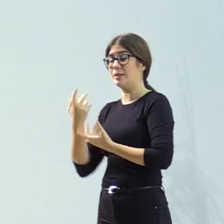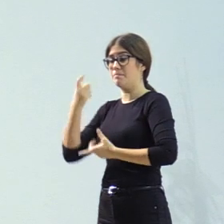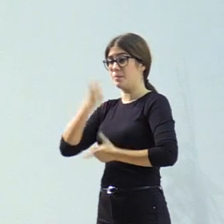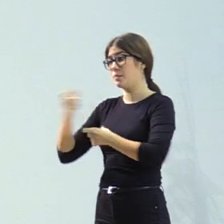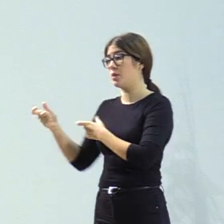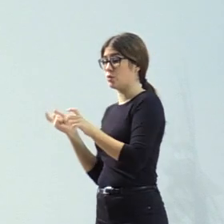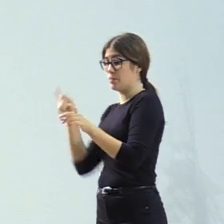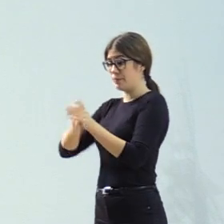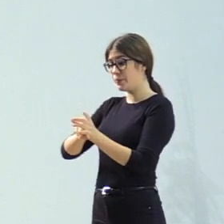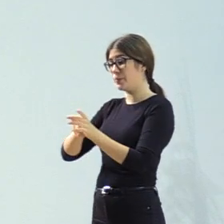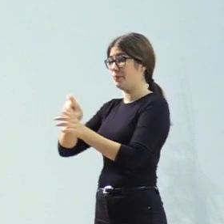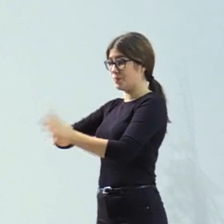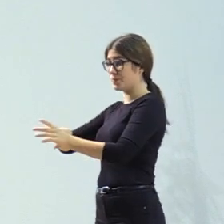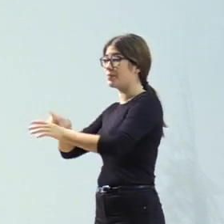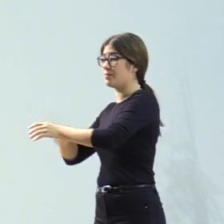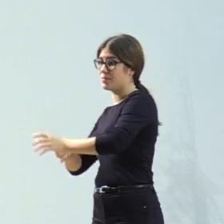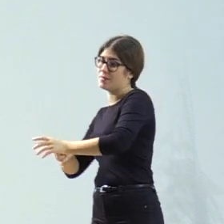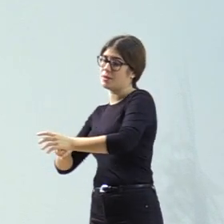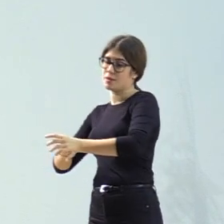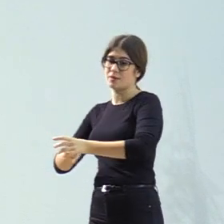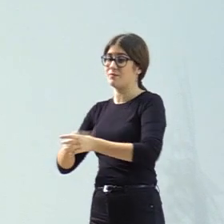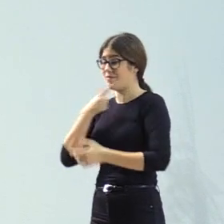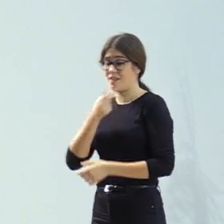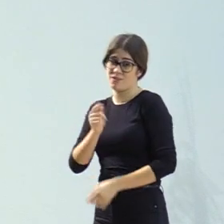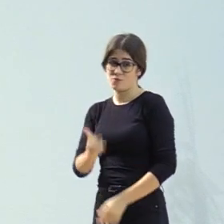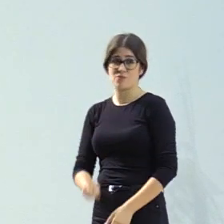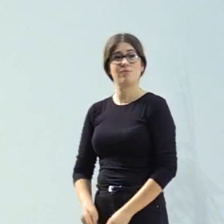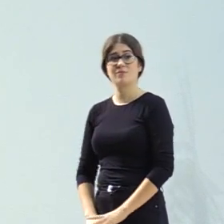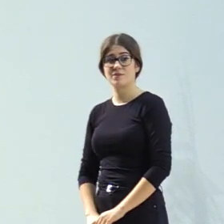de participación nunca ha sido fácil.